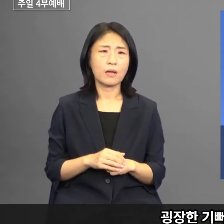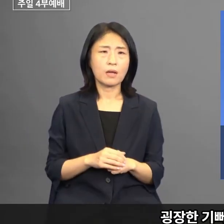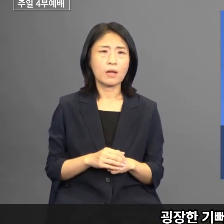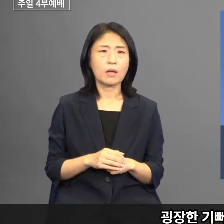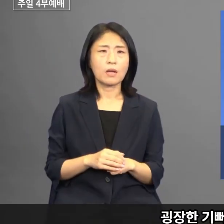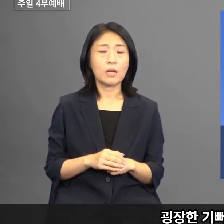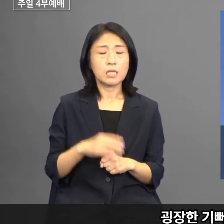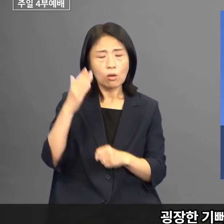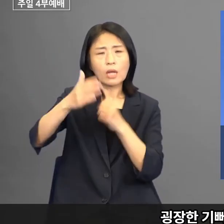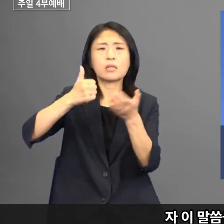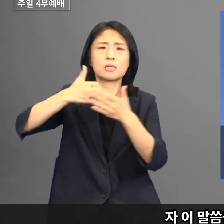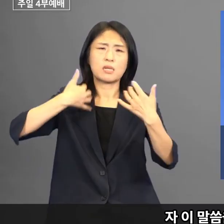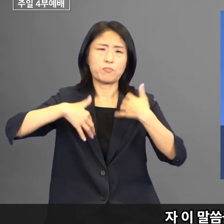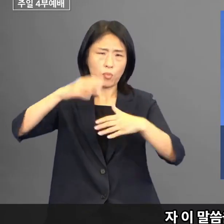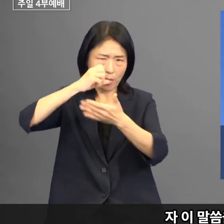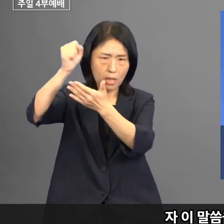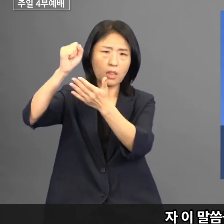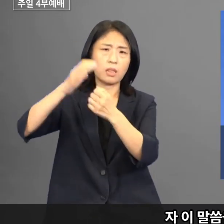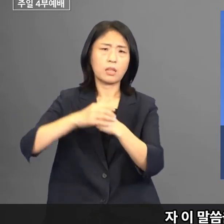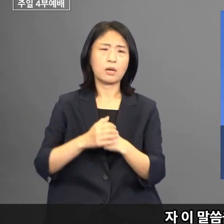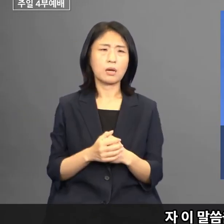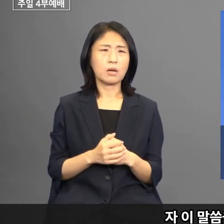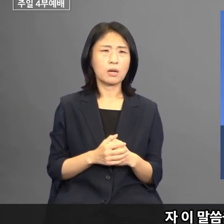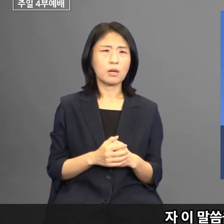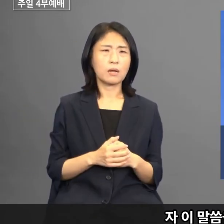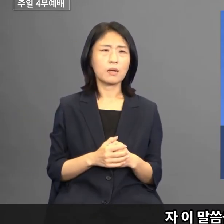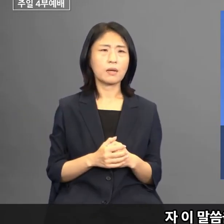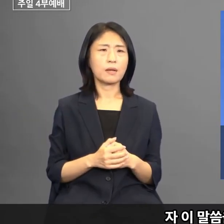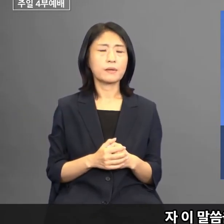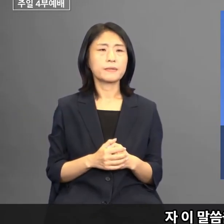굉장히 기뻐하시는 거예요. 자, 이 말씀을 띄워주세요.